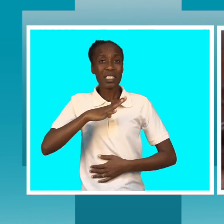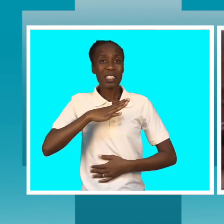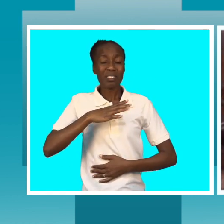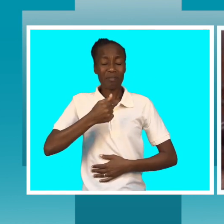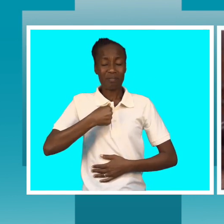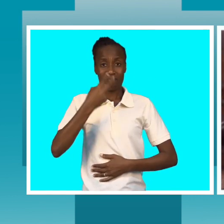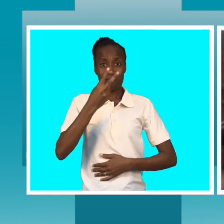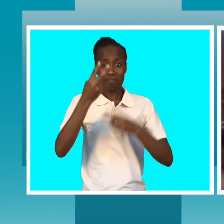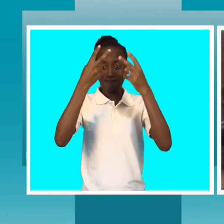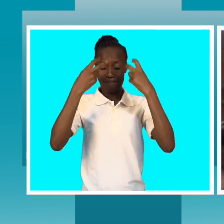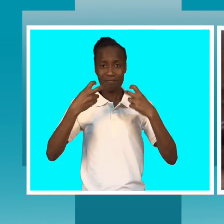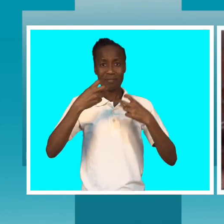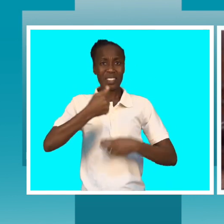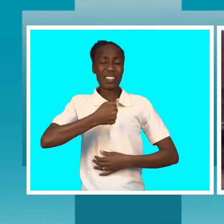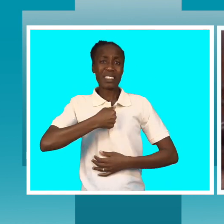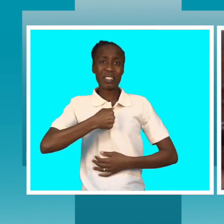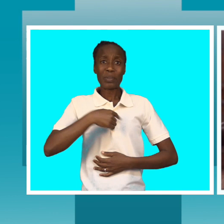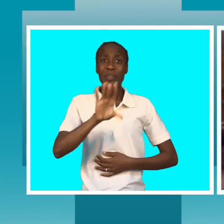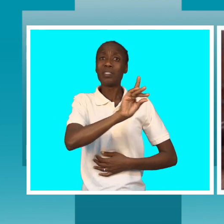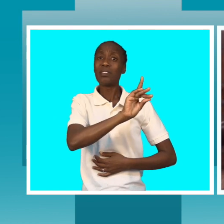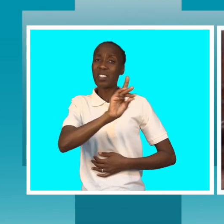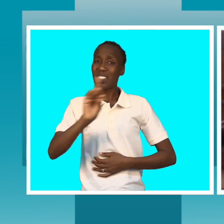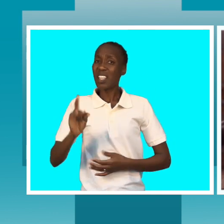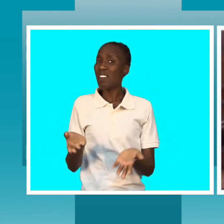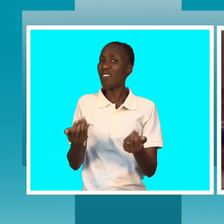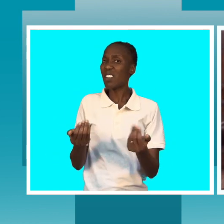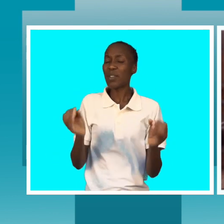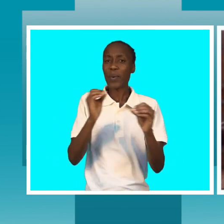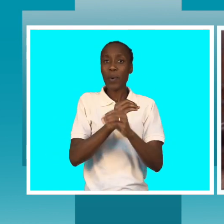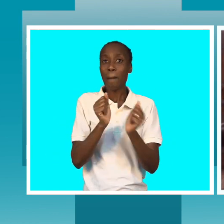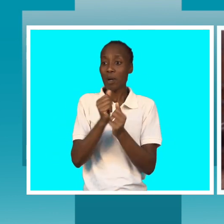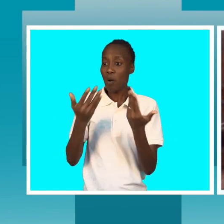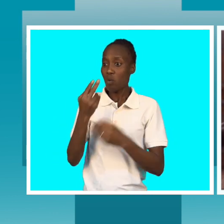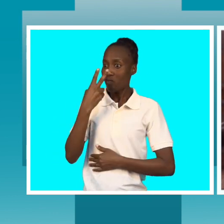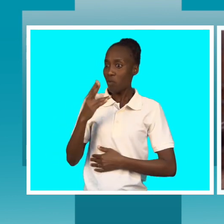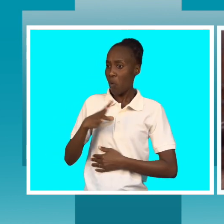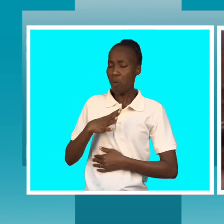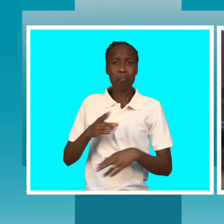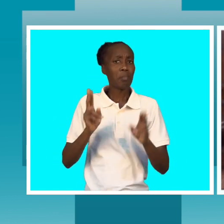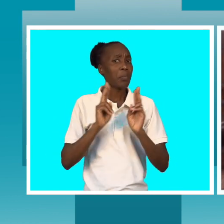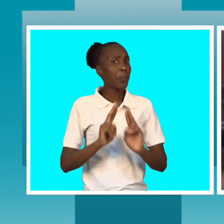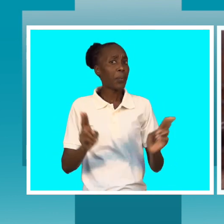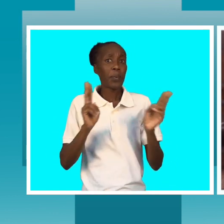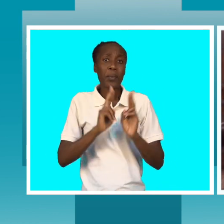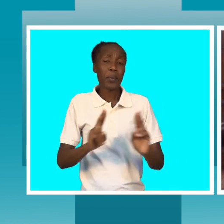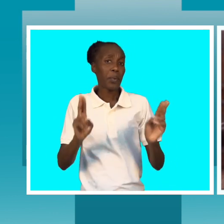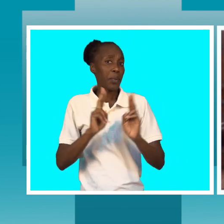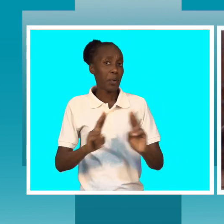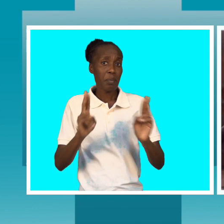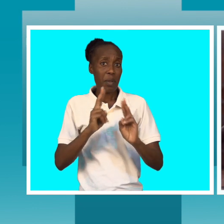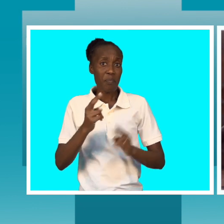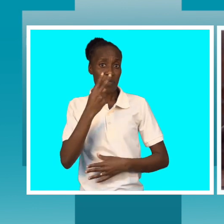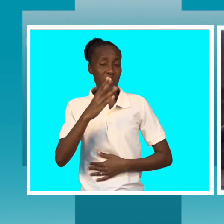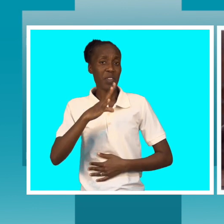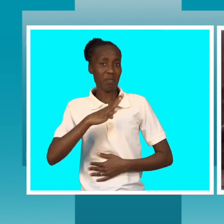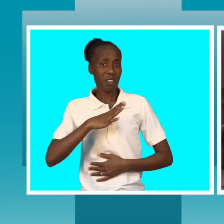faço. Não estava alegre. Agora estou a ver para ser normal, ser, ver como deficiente.